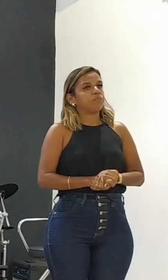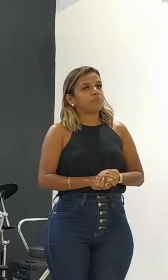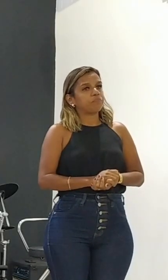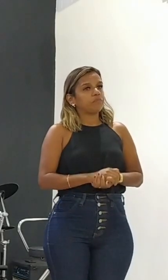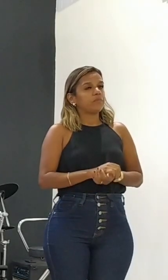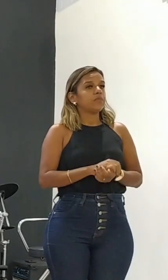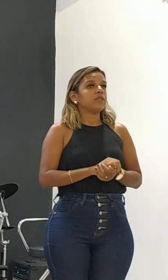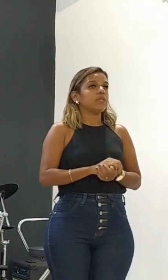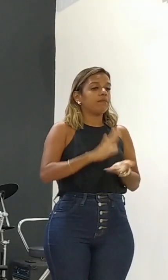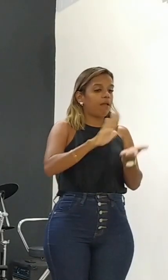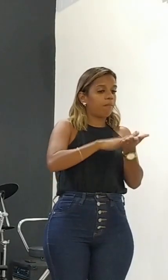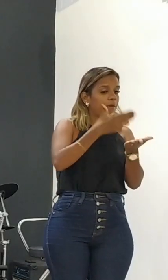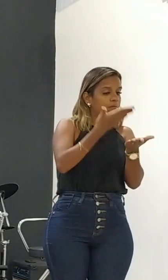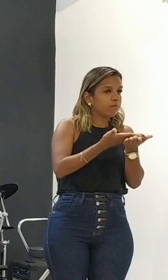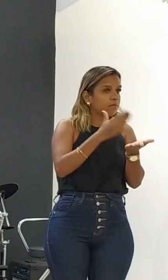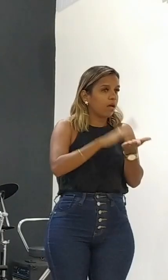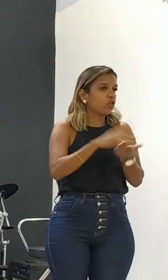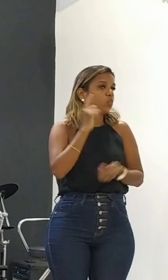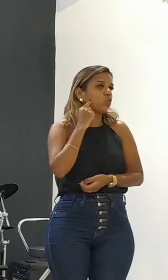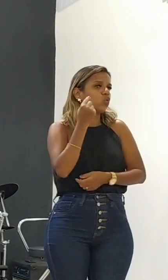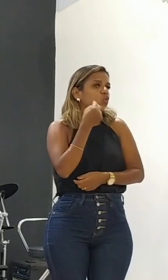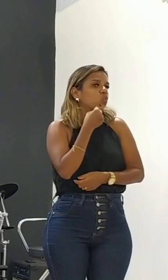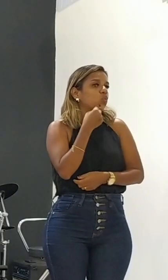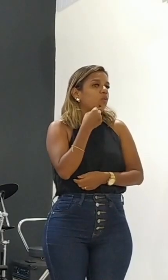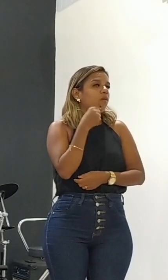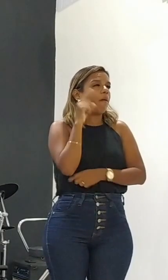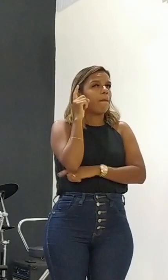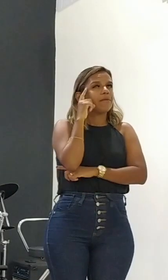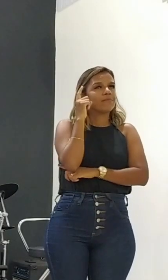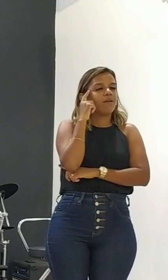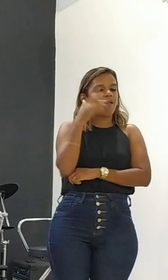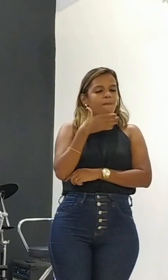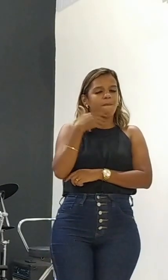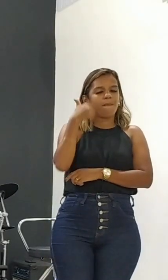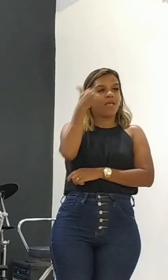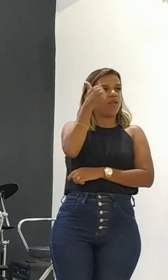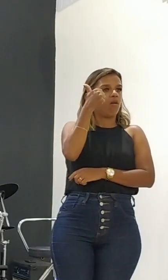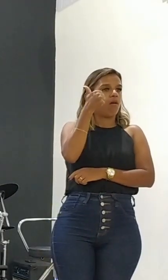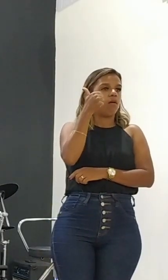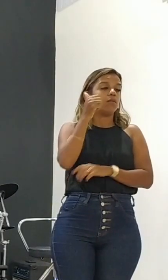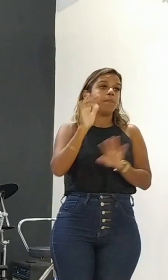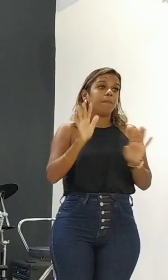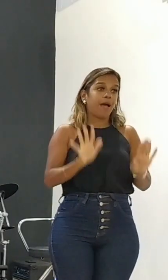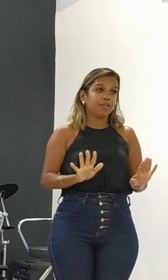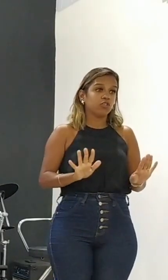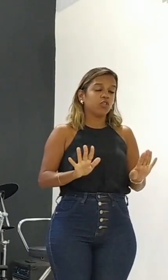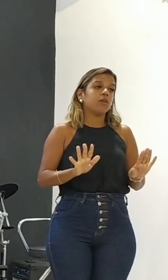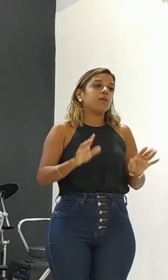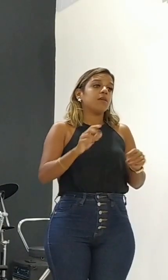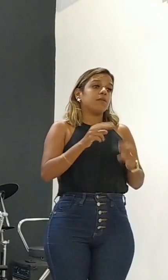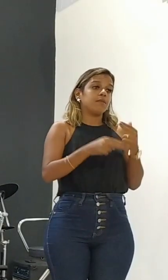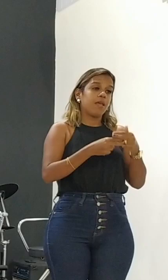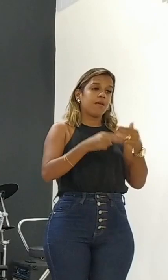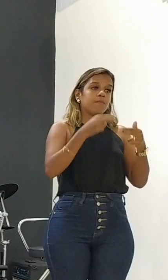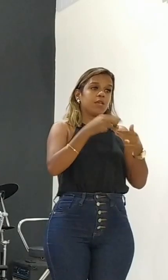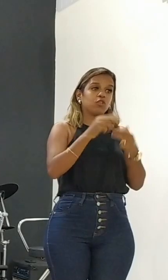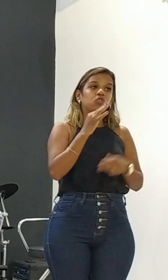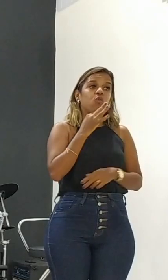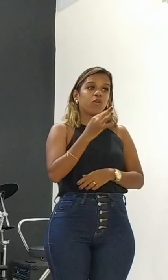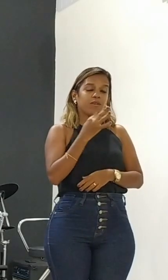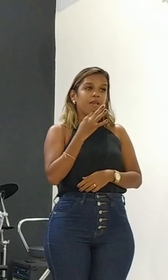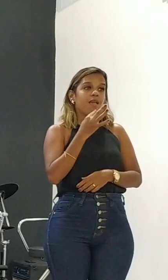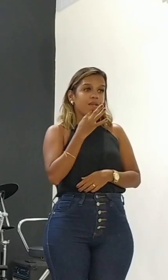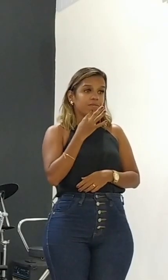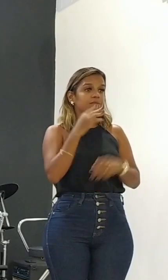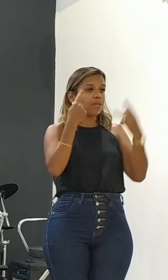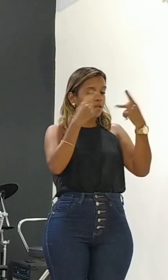aqui para os surdos, e a gente começa a se sentir melhor do que o outro. Mas Neemias, ele reconhece que ele também